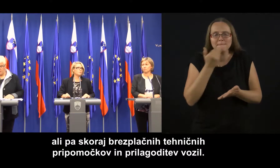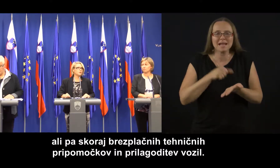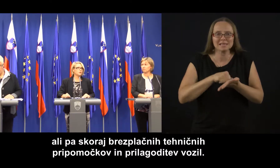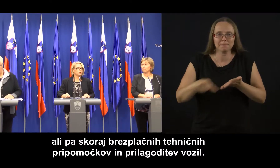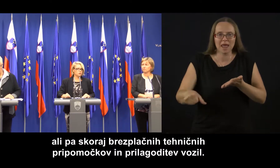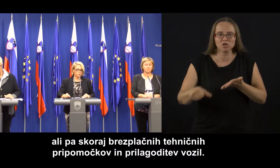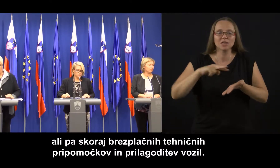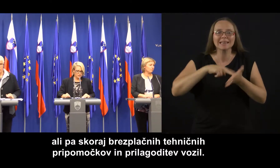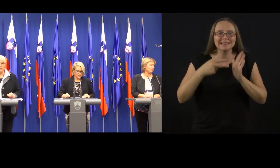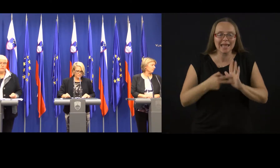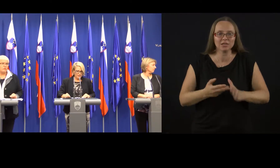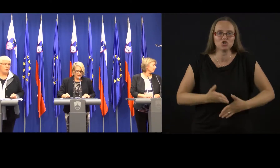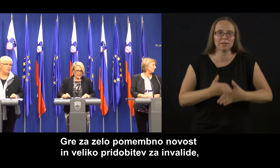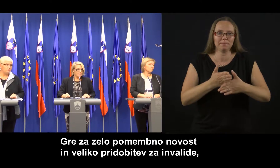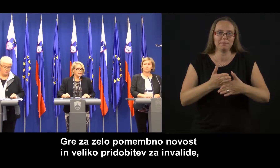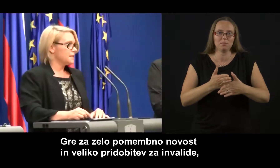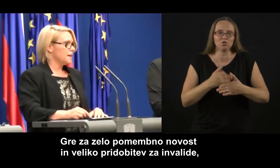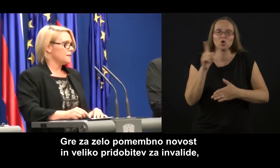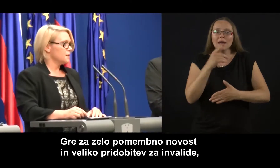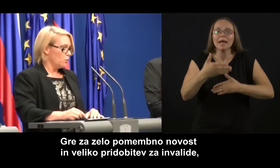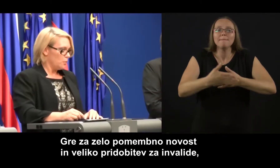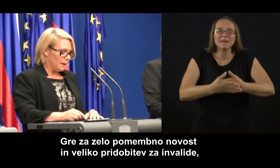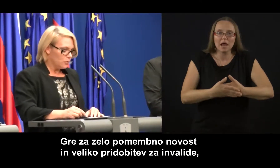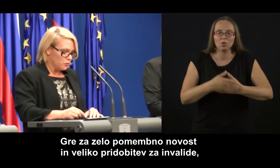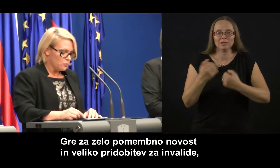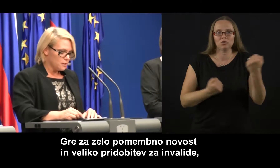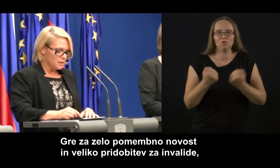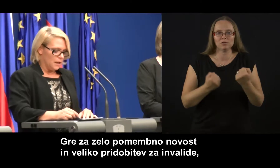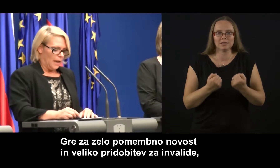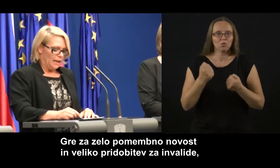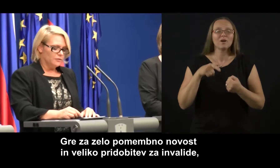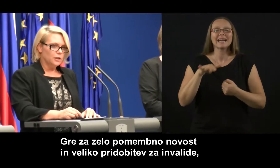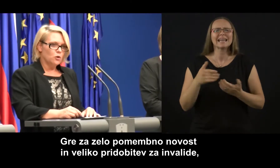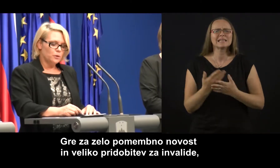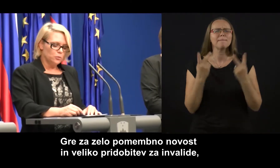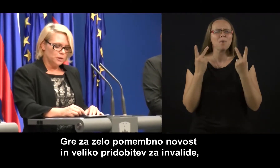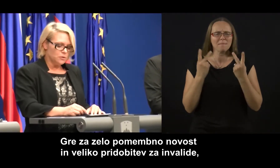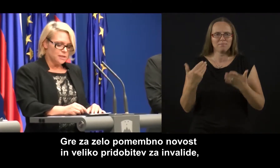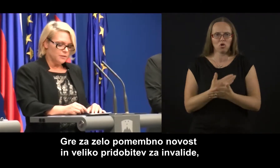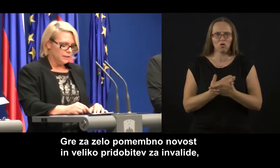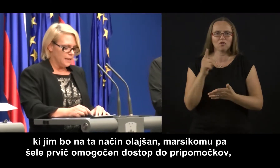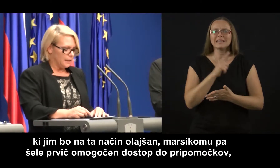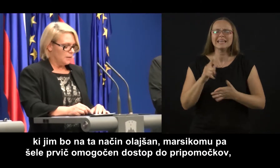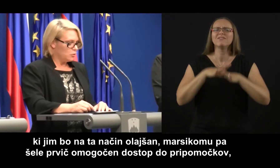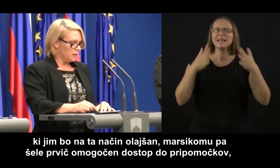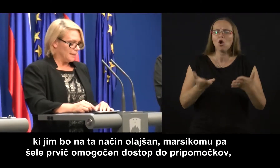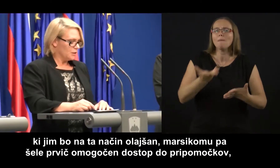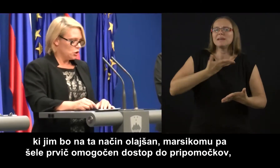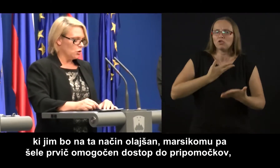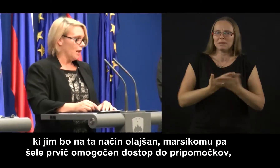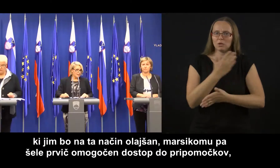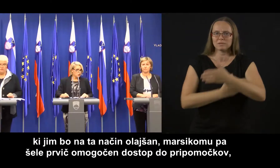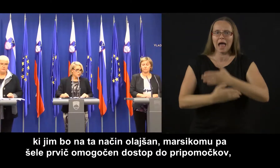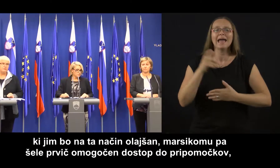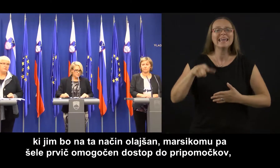pripomočkov in prilagoditev vozil. Gre za zelo pomembno novost in veliko pridobitev za invalide, ki jim bo na ta